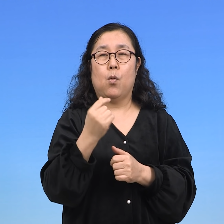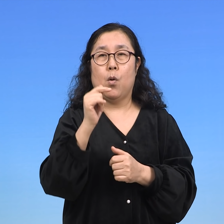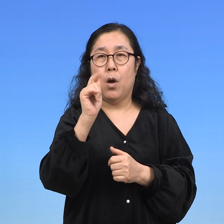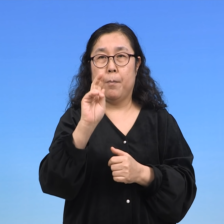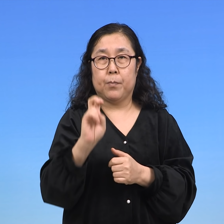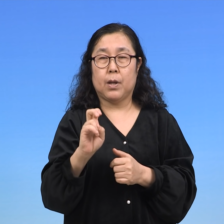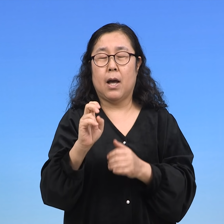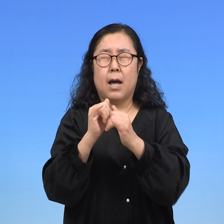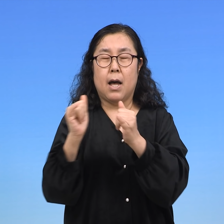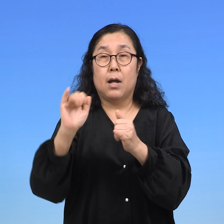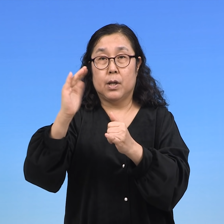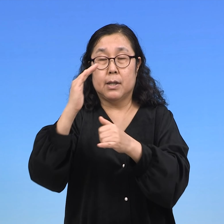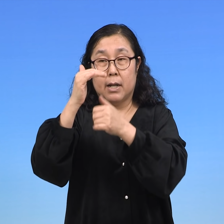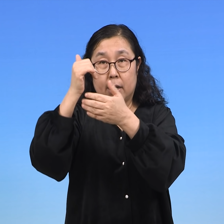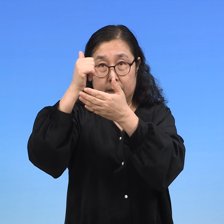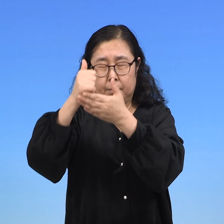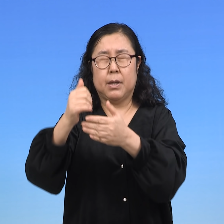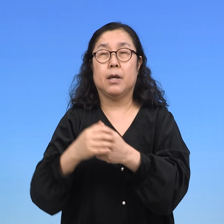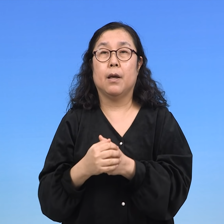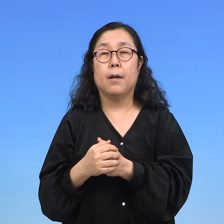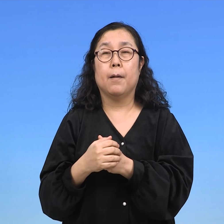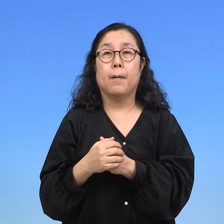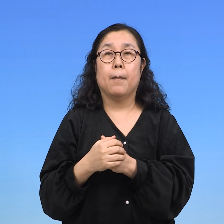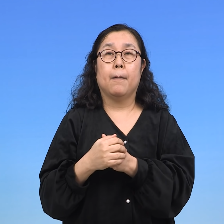모험가 되시는 하나님께서